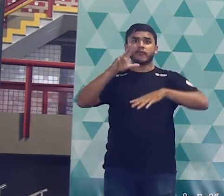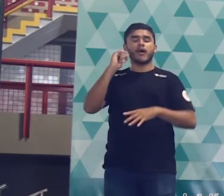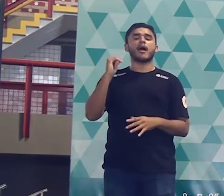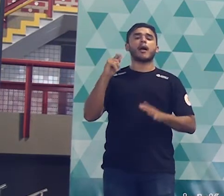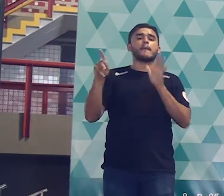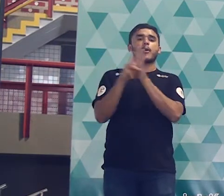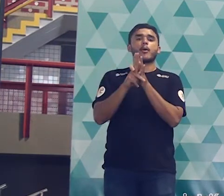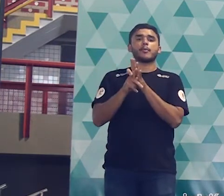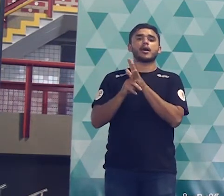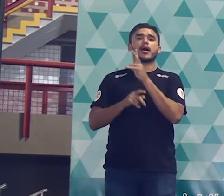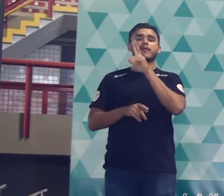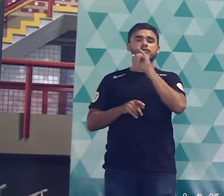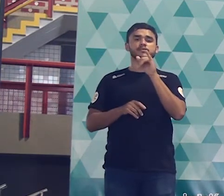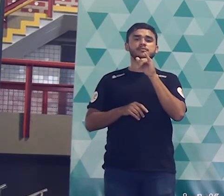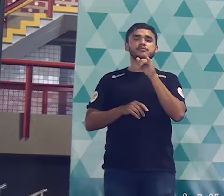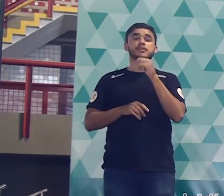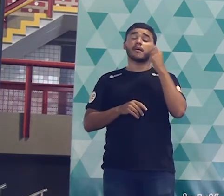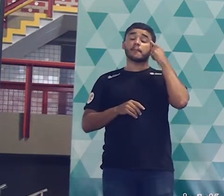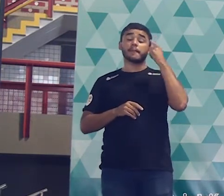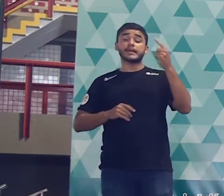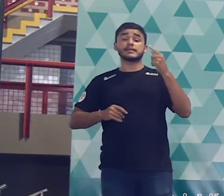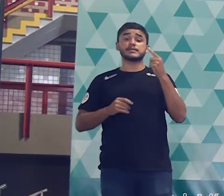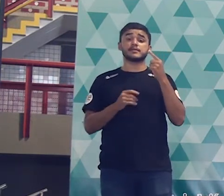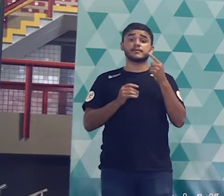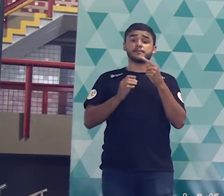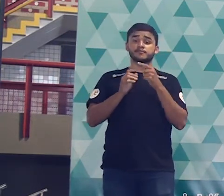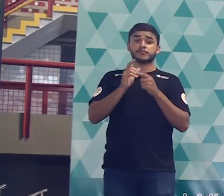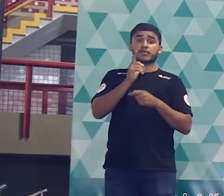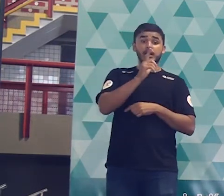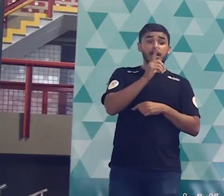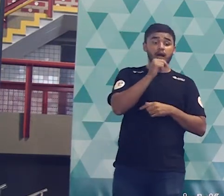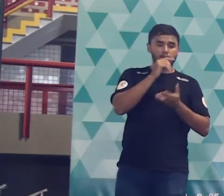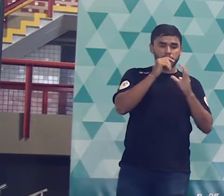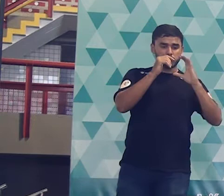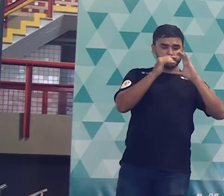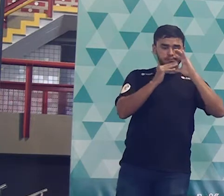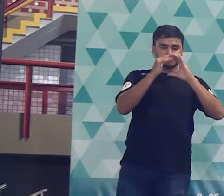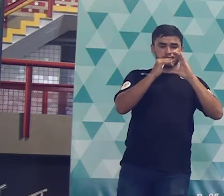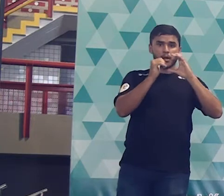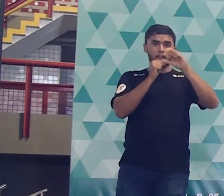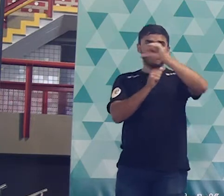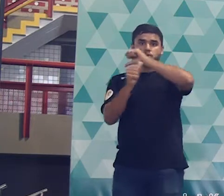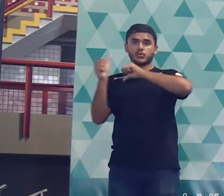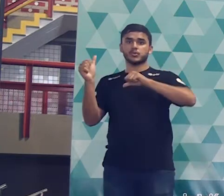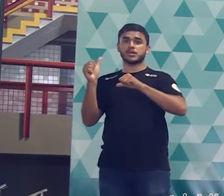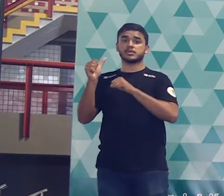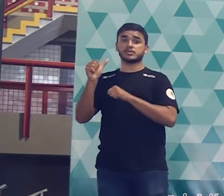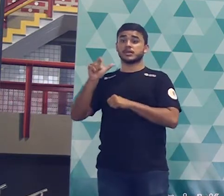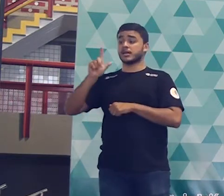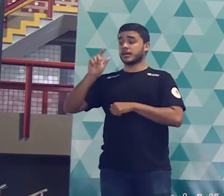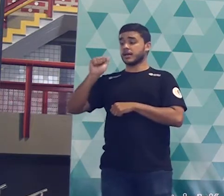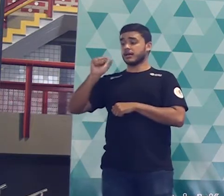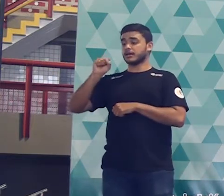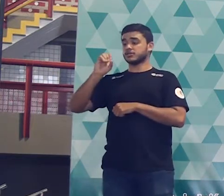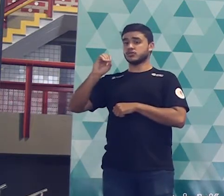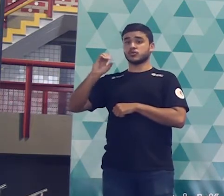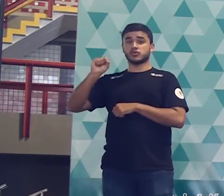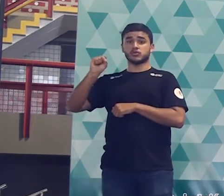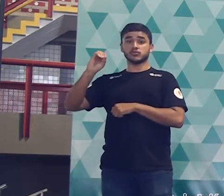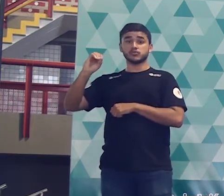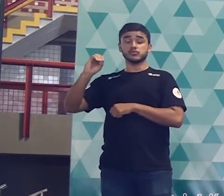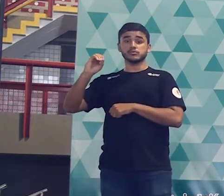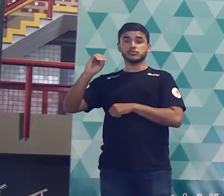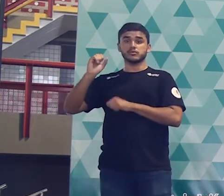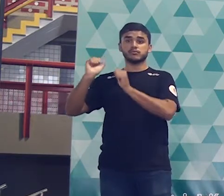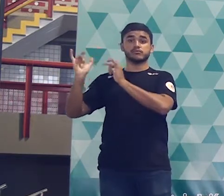agitadas, que elas não conseguem sair do estado líquido para o estado gasoso. Olha bem, voltando lá para as